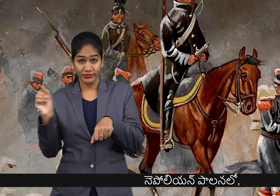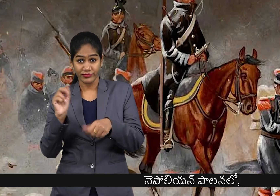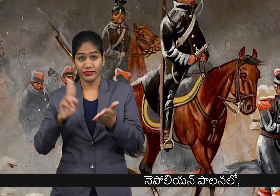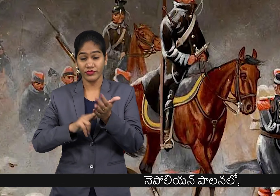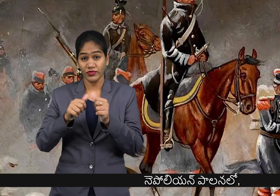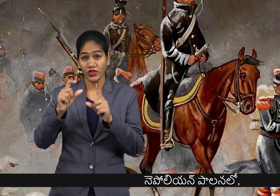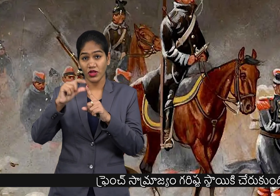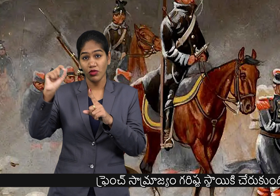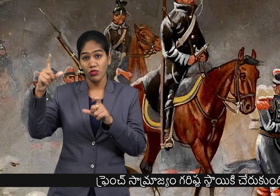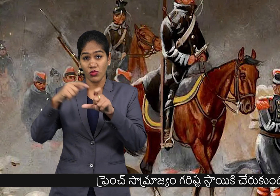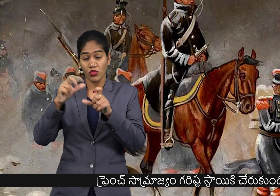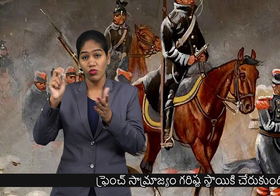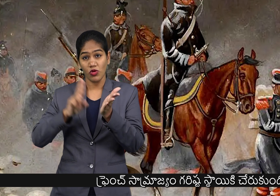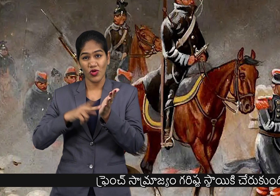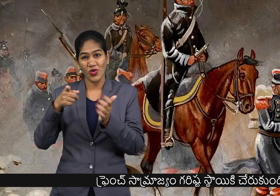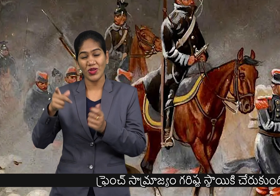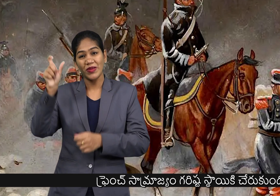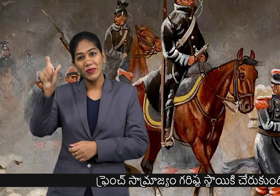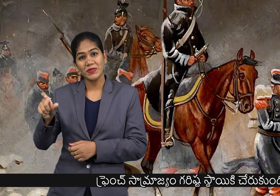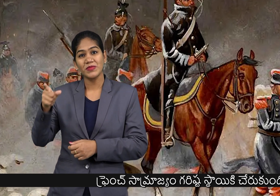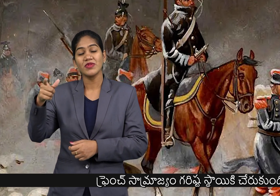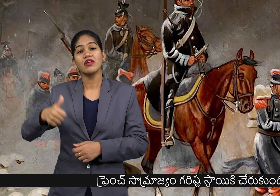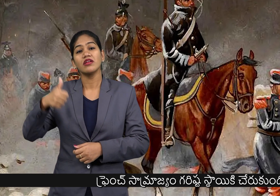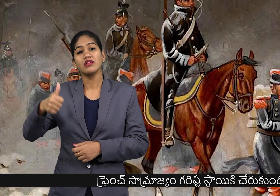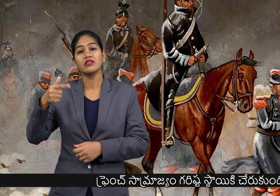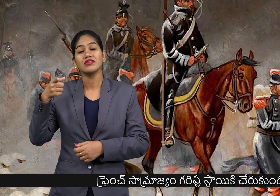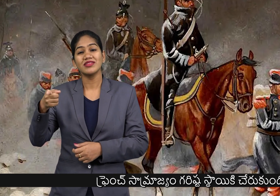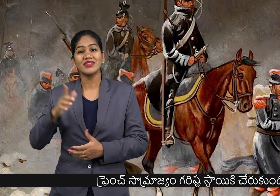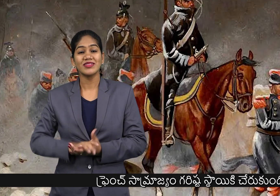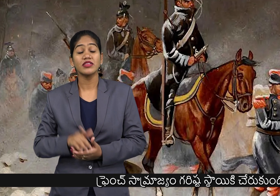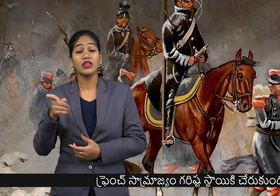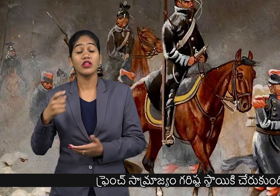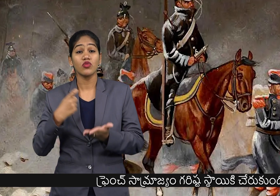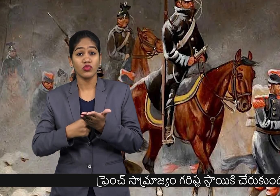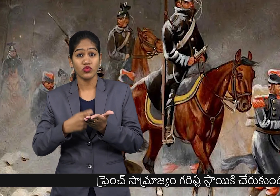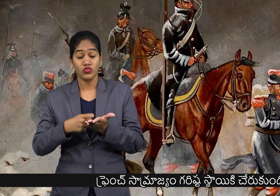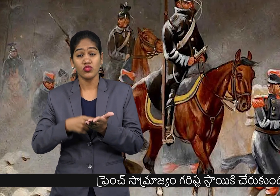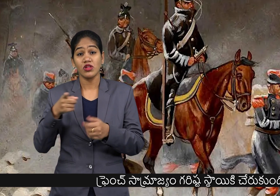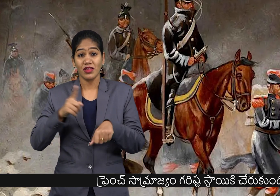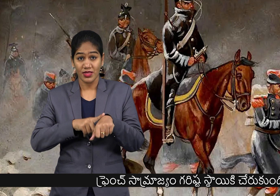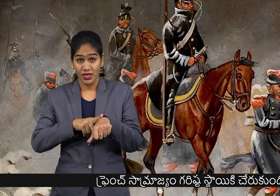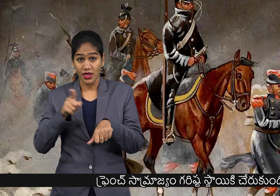నెపోలియన్ పాలనలో ఫ్రెంచ్ సామ్రాజ్యం గరిష్ట స్థాయికి చేరుకుంది.